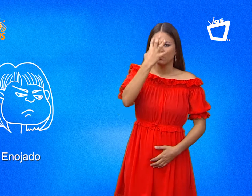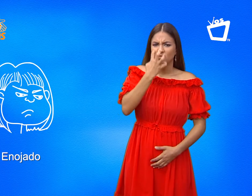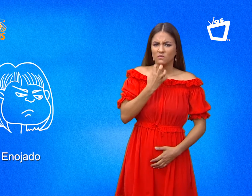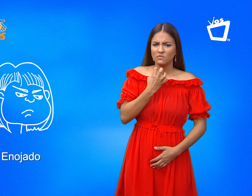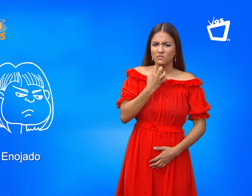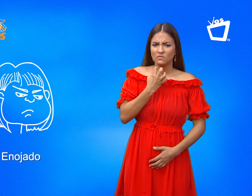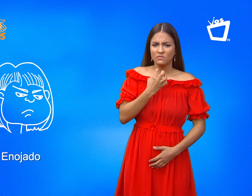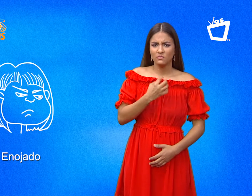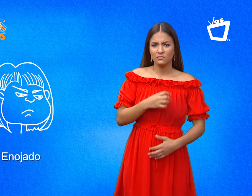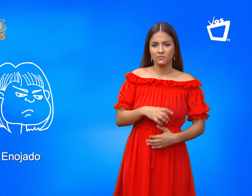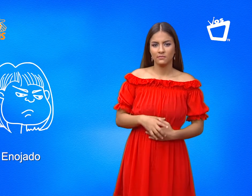enojado